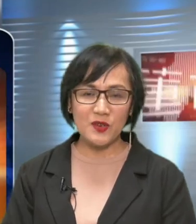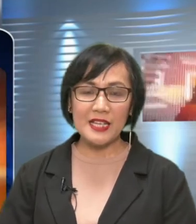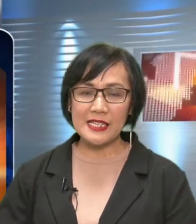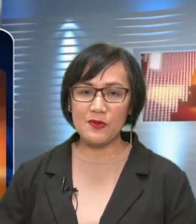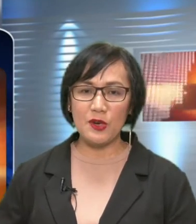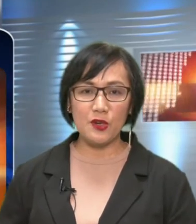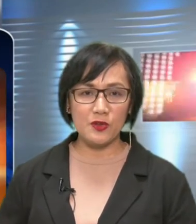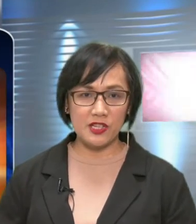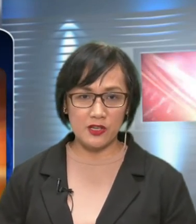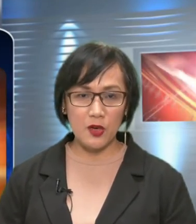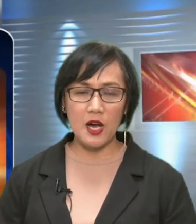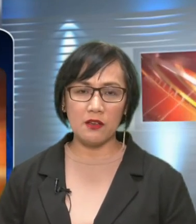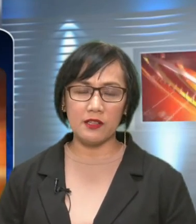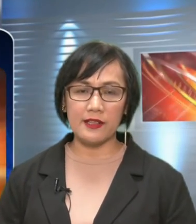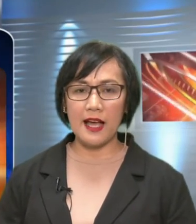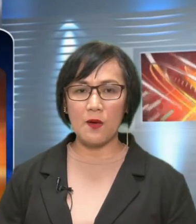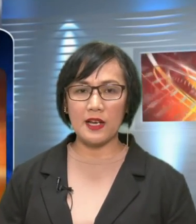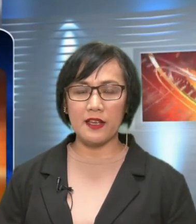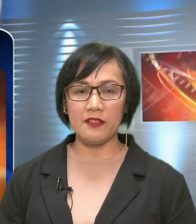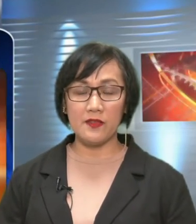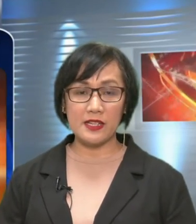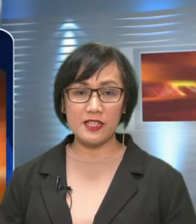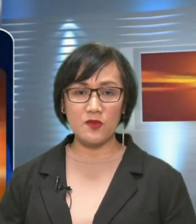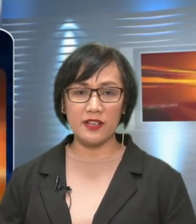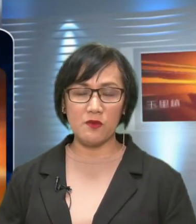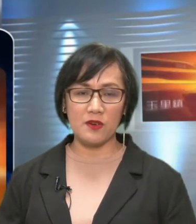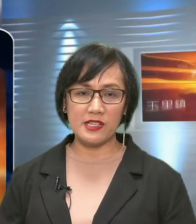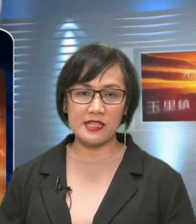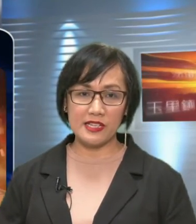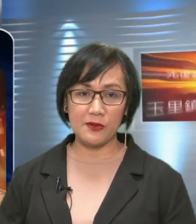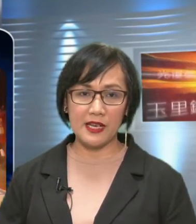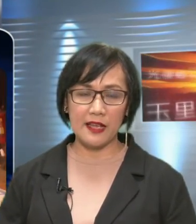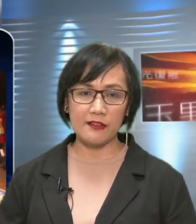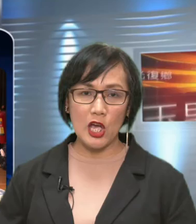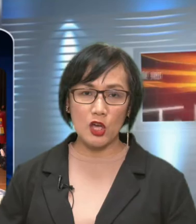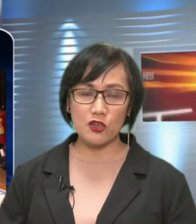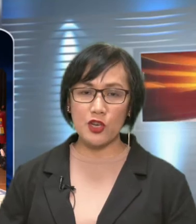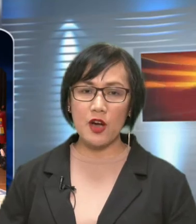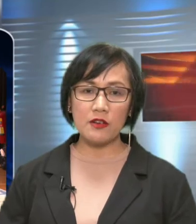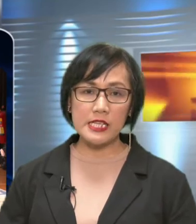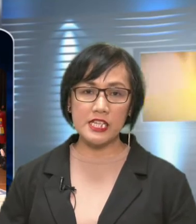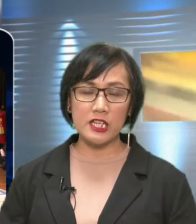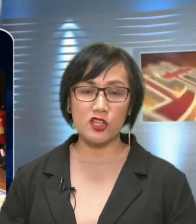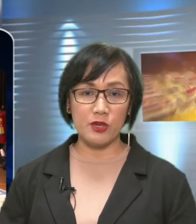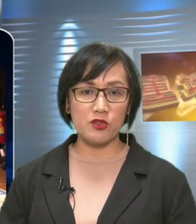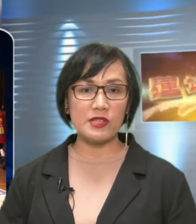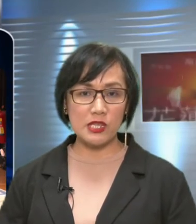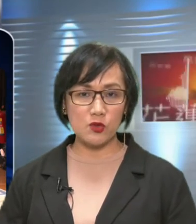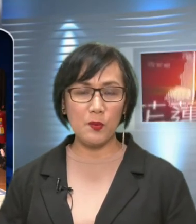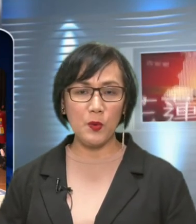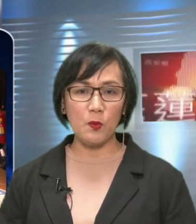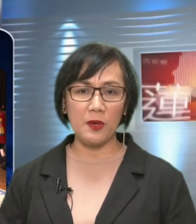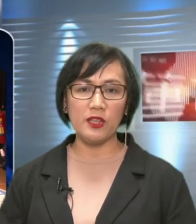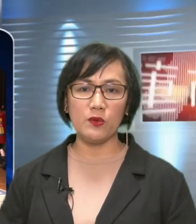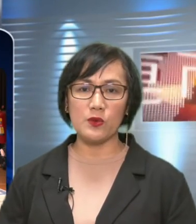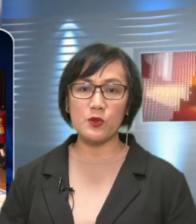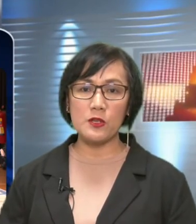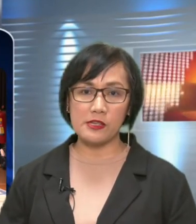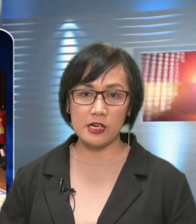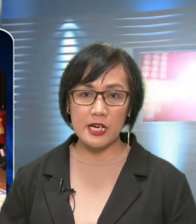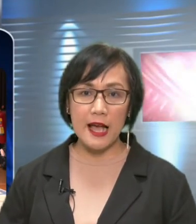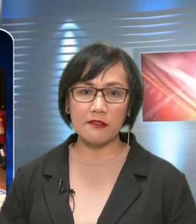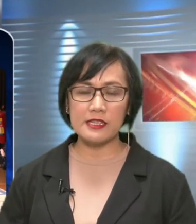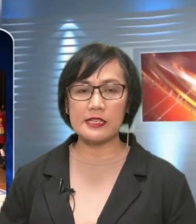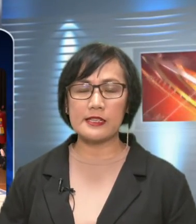大家好，欢迎收看4月26号的大花莲地方新闻，我是石玉兰。26号，疫情指挥中心宣布，本土